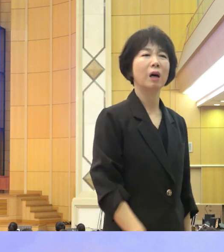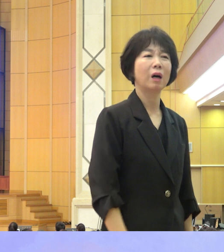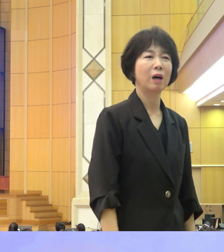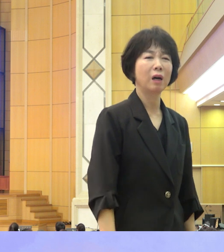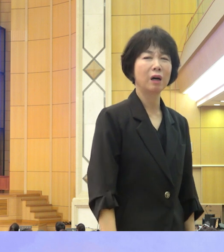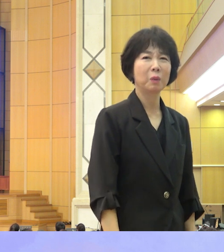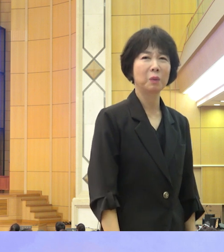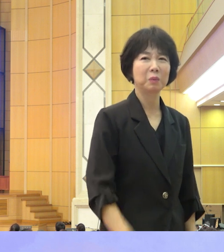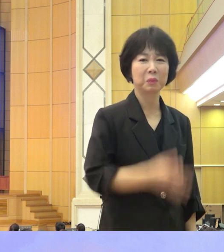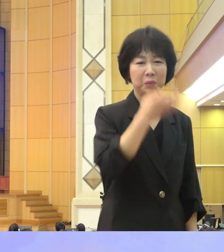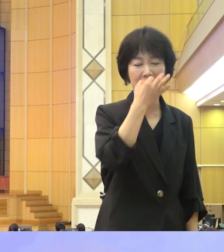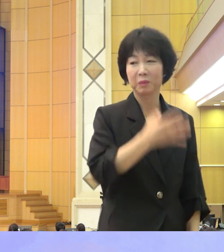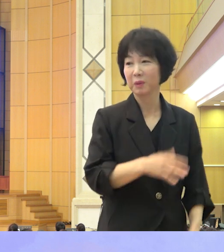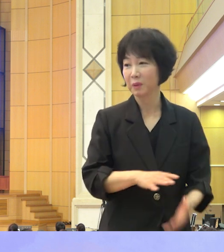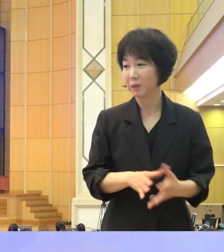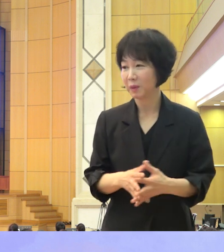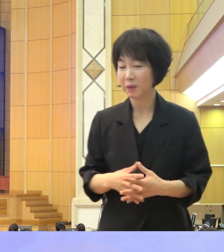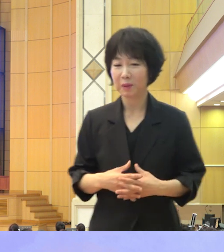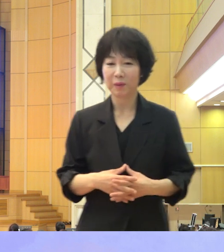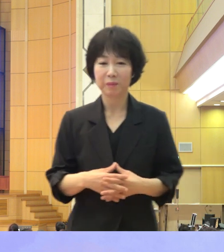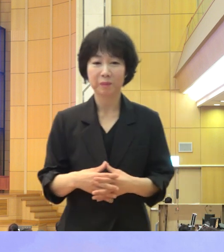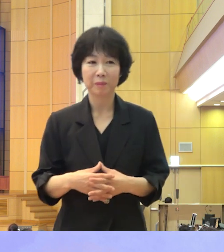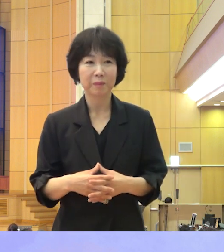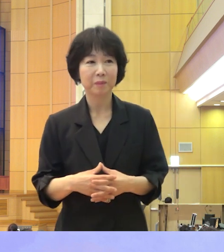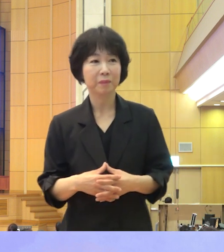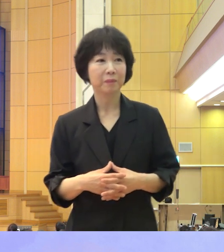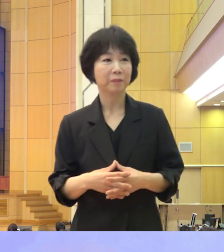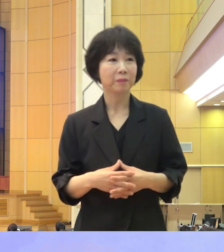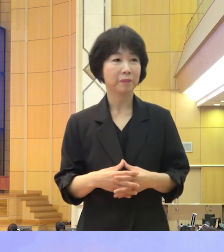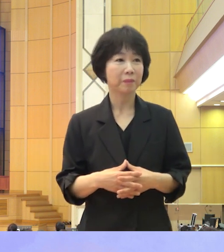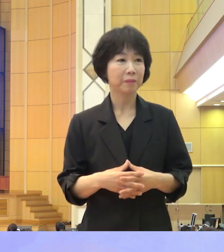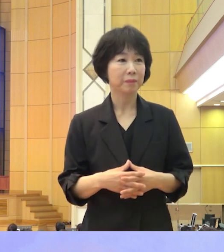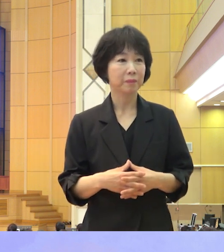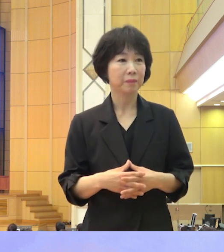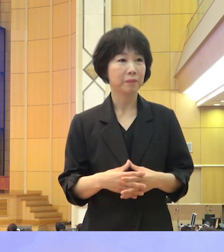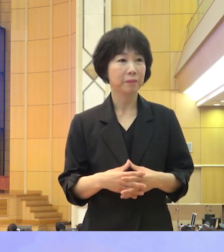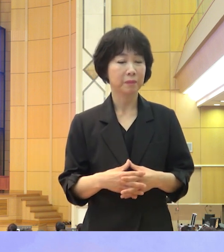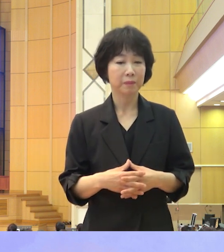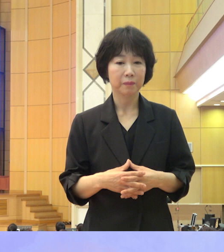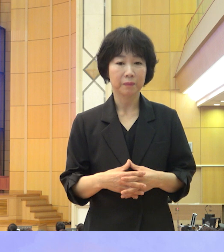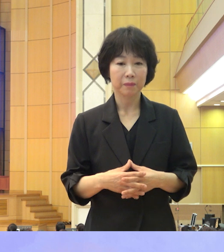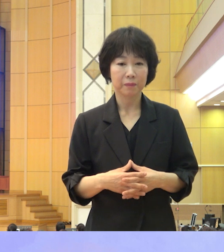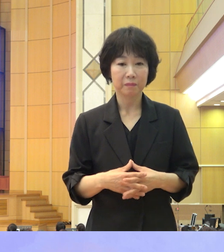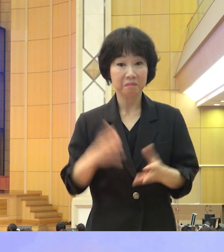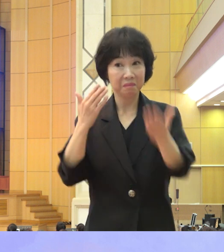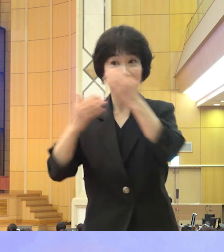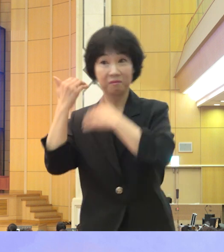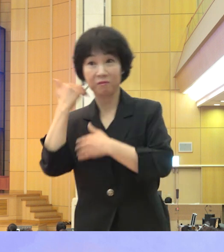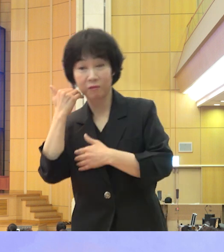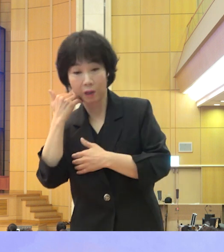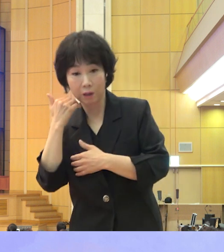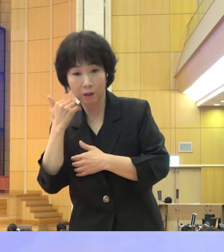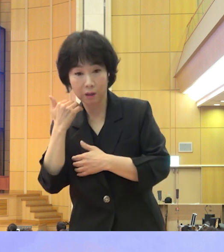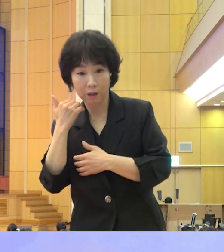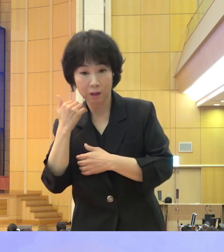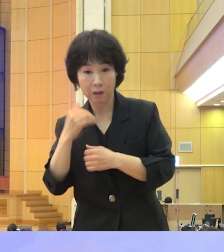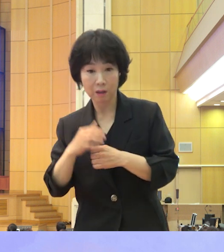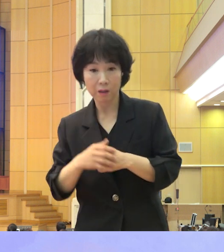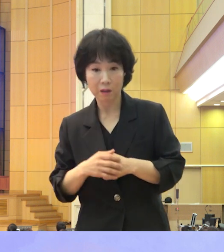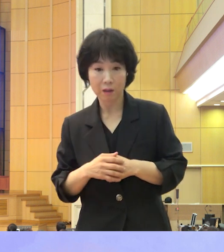분이 와서 물어봤어요. 소위 말하면 신문기자처럼 이런 분이 와서 물어봤어요.